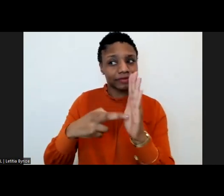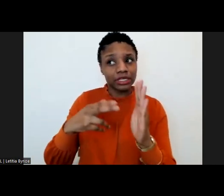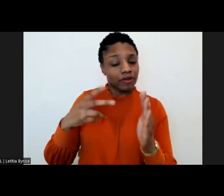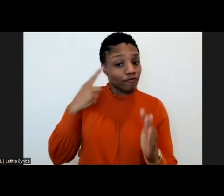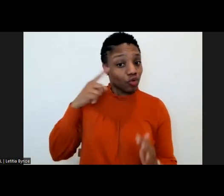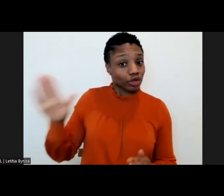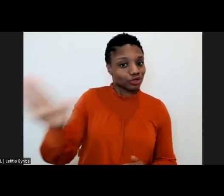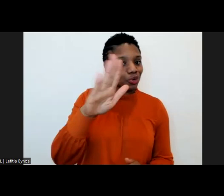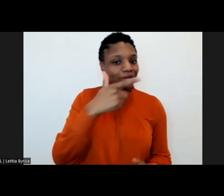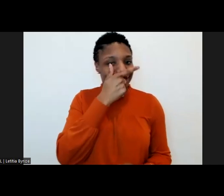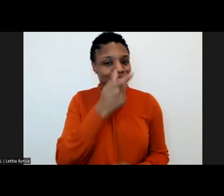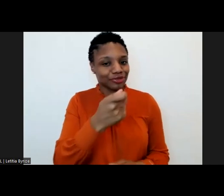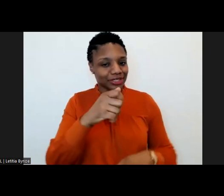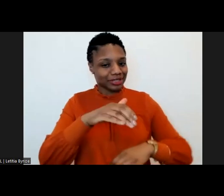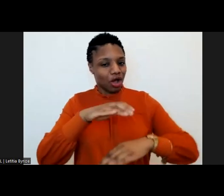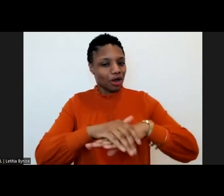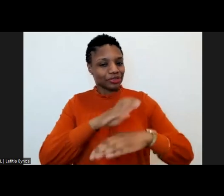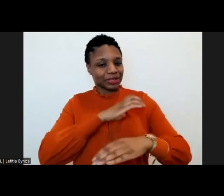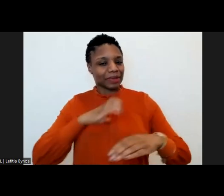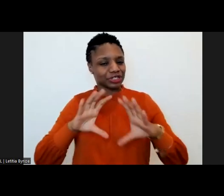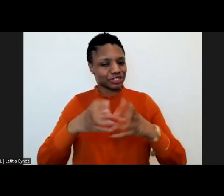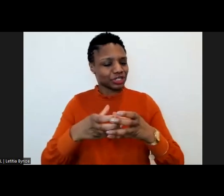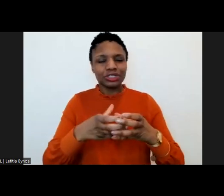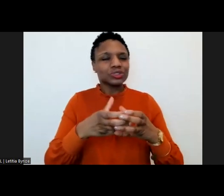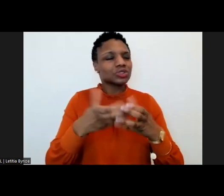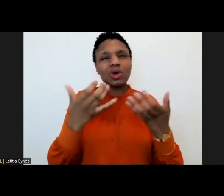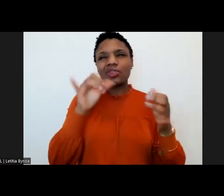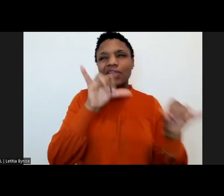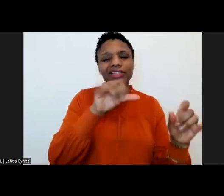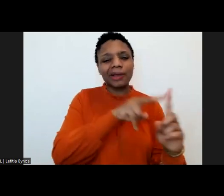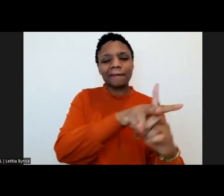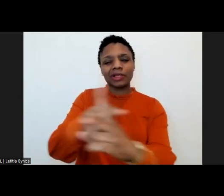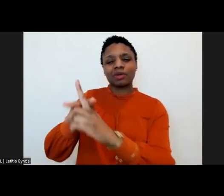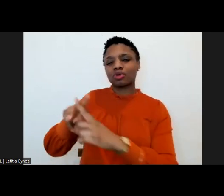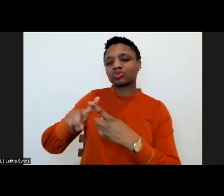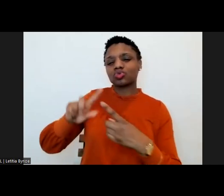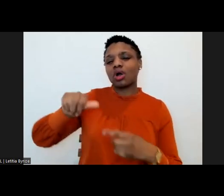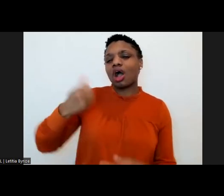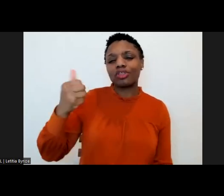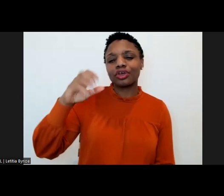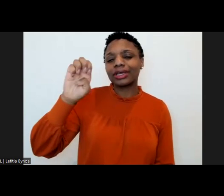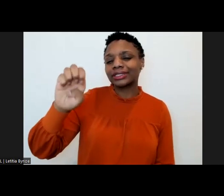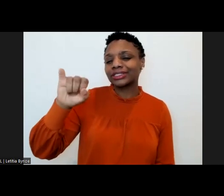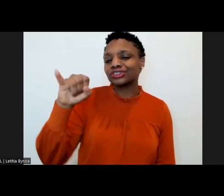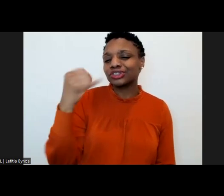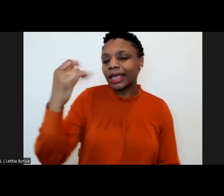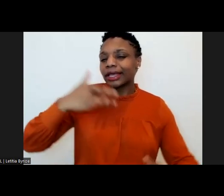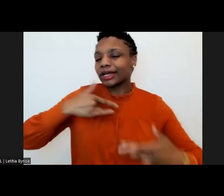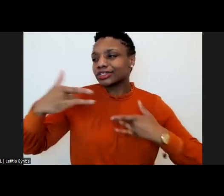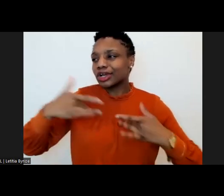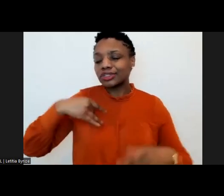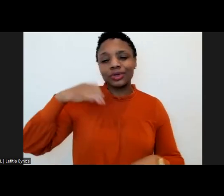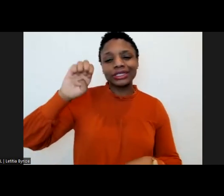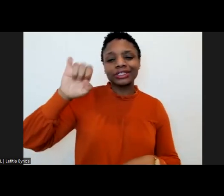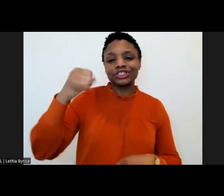representante que puede representar sus intereses en esa comisión Así que en cuanto a